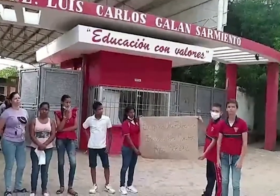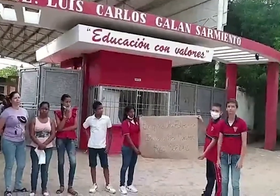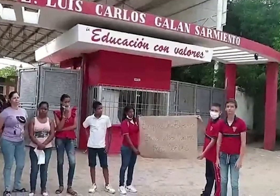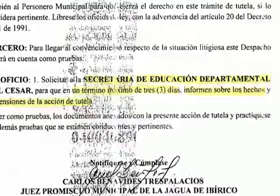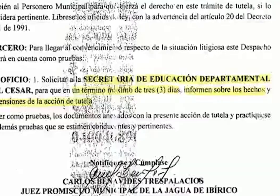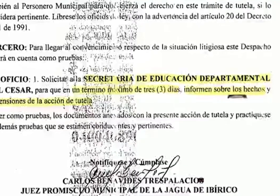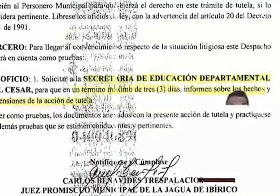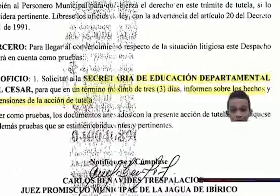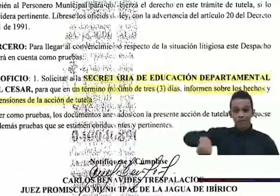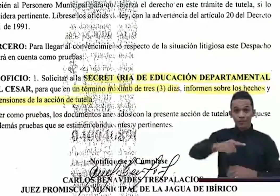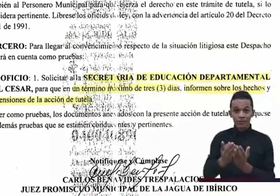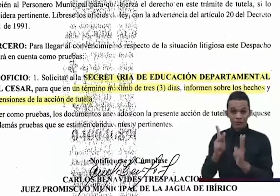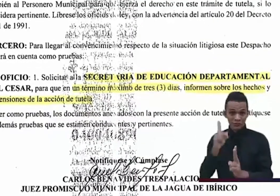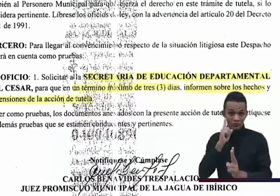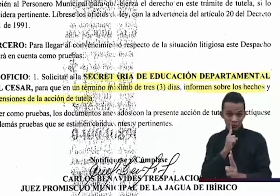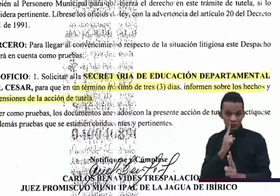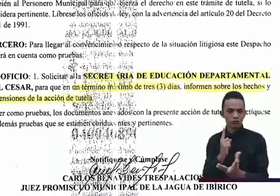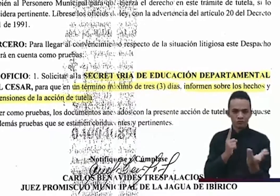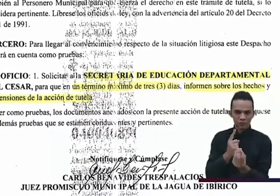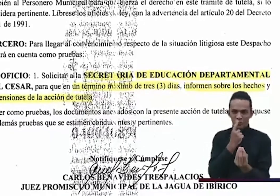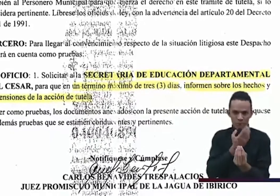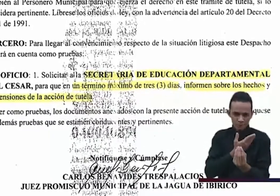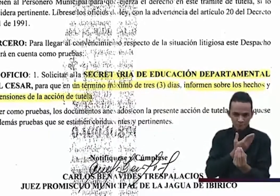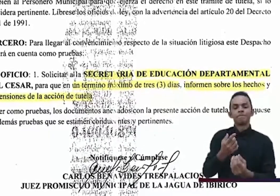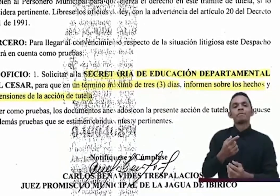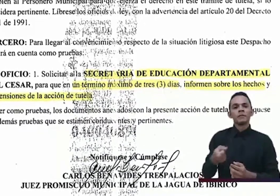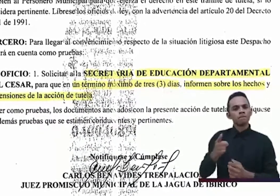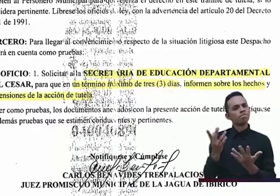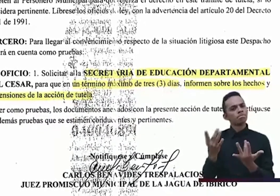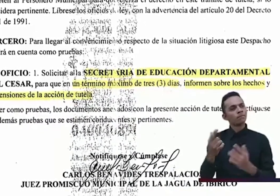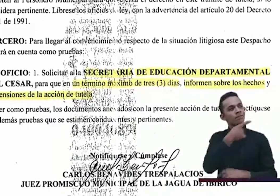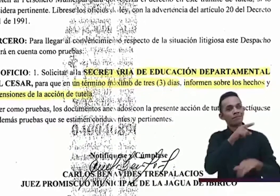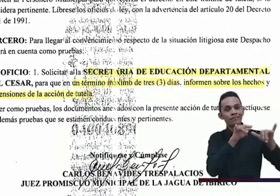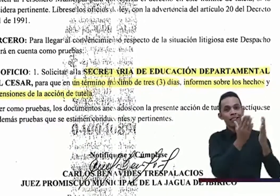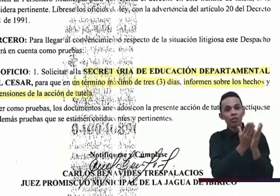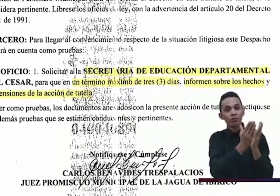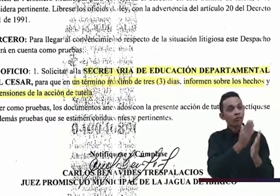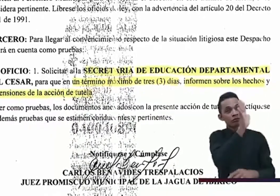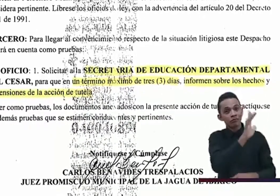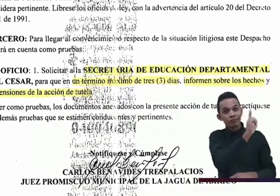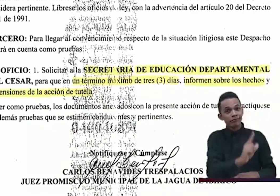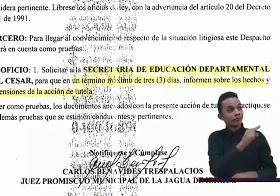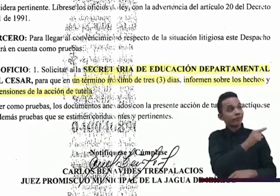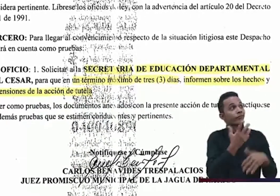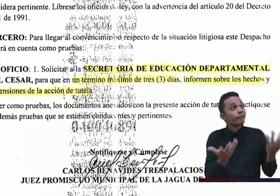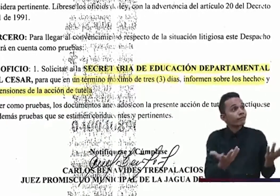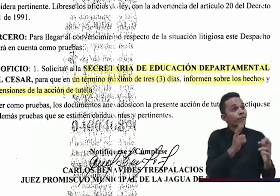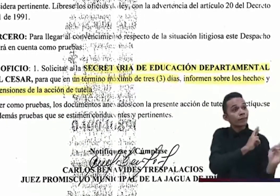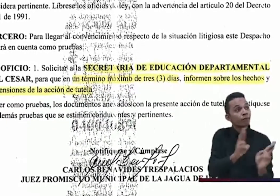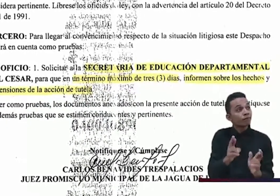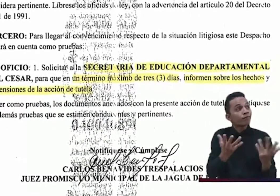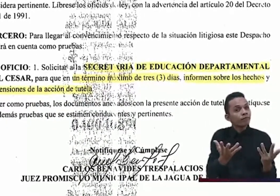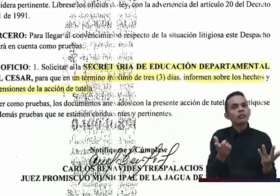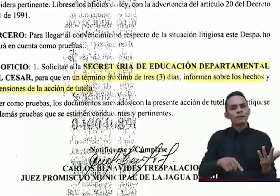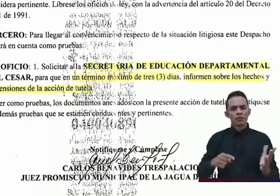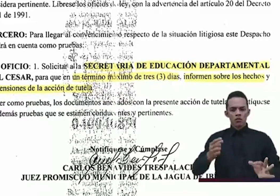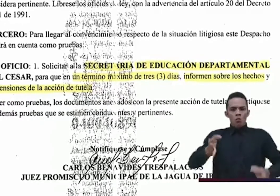los padres y estudiantes sordos están a la espera que se pronuncie la Secretaría de Educación a la vez que solicitan que el juez muestre